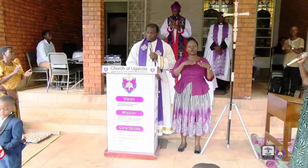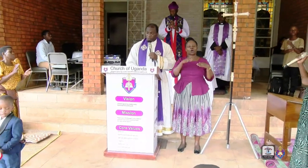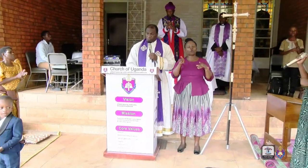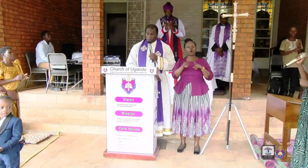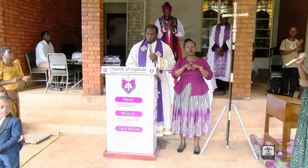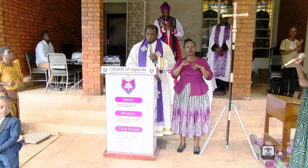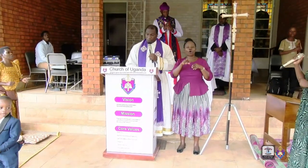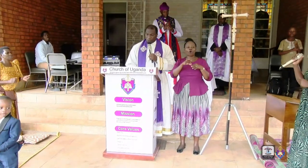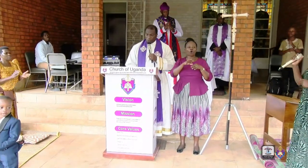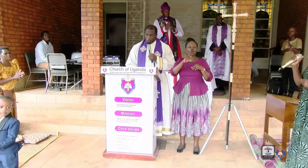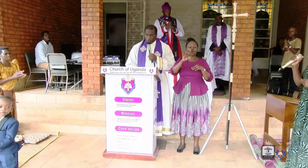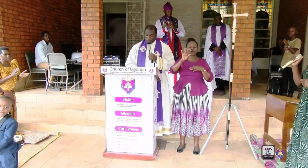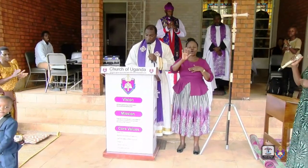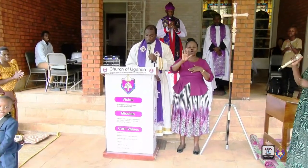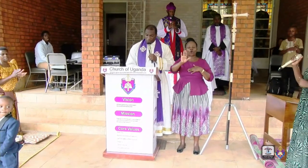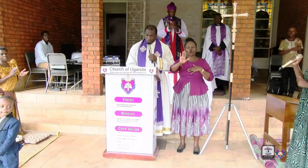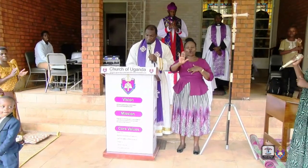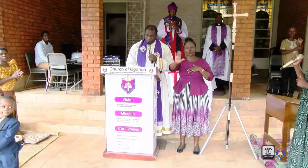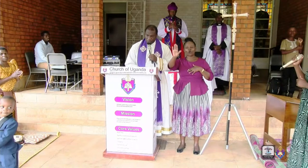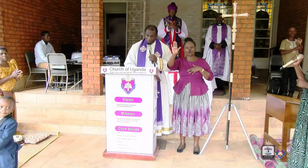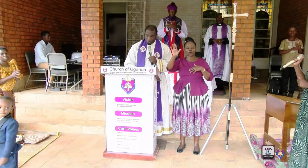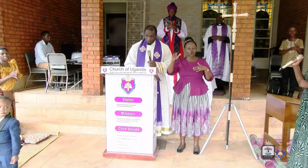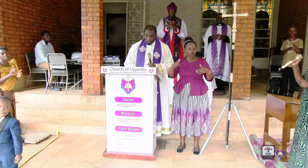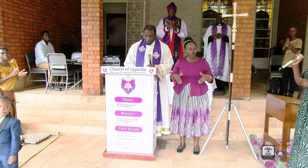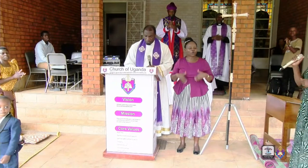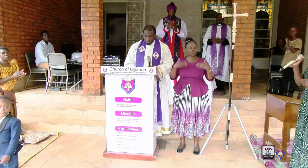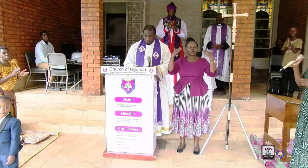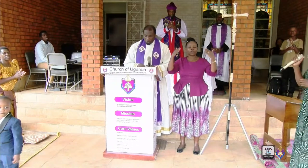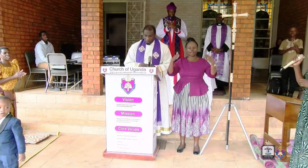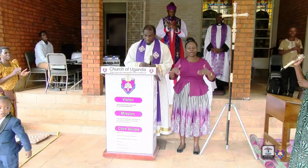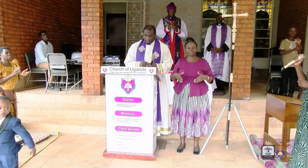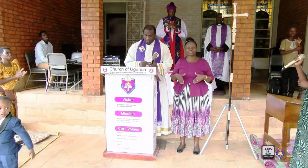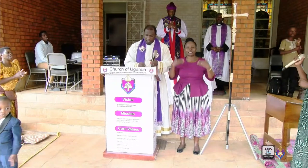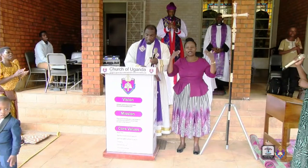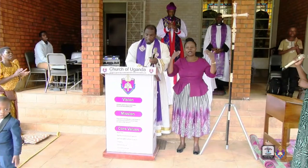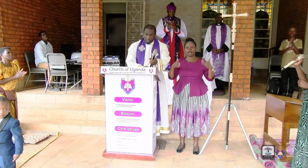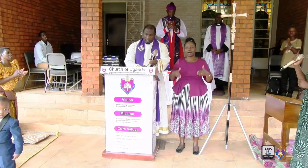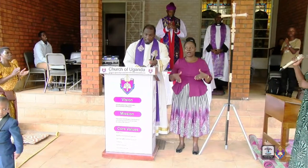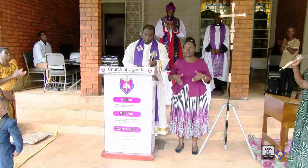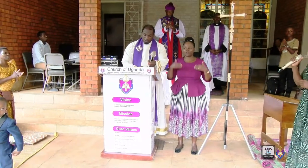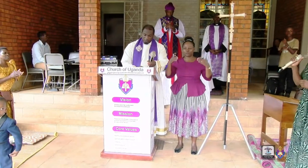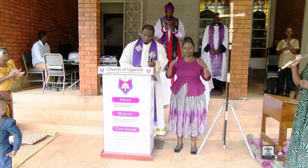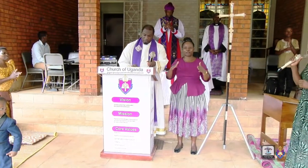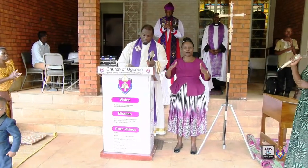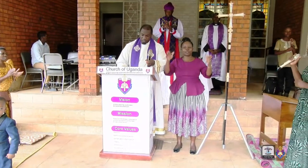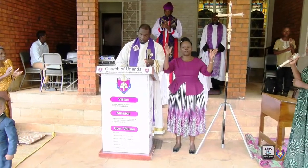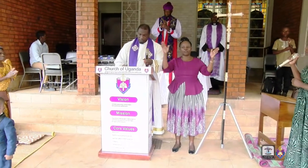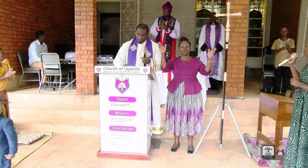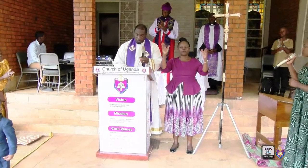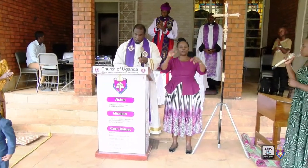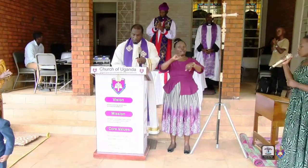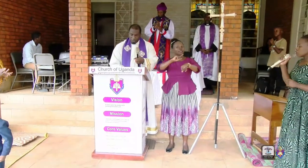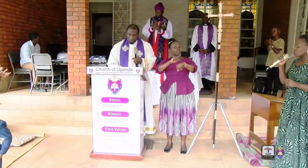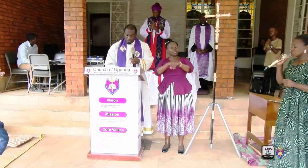Ero moyo po, guna sanyo